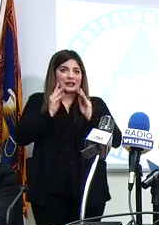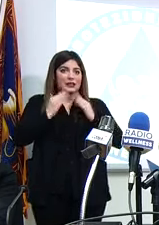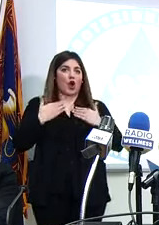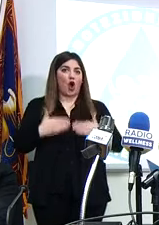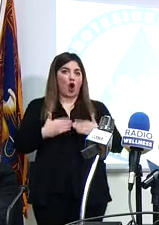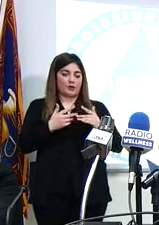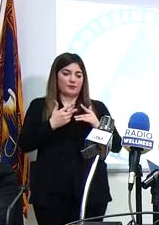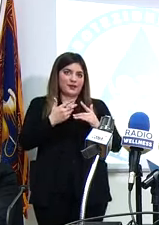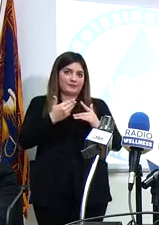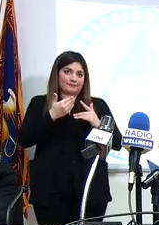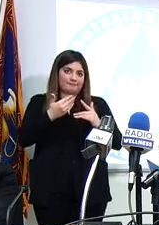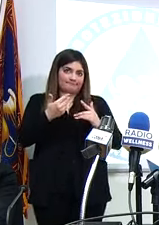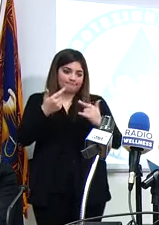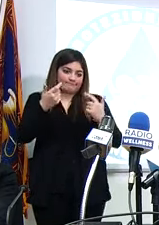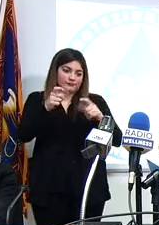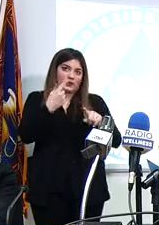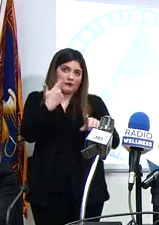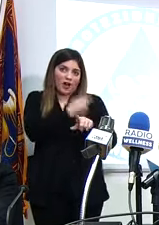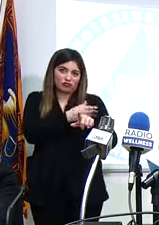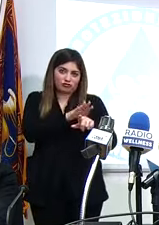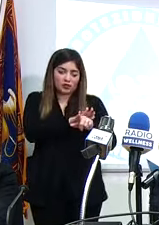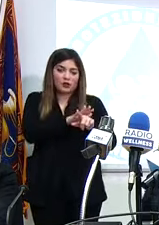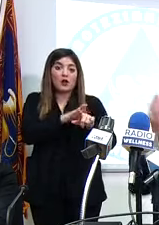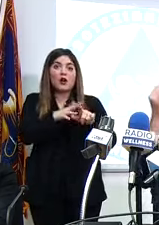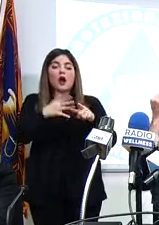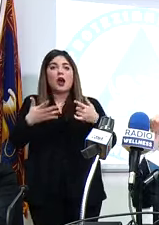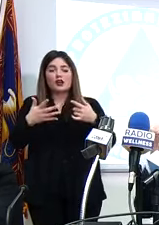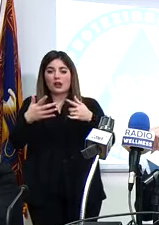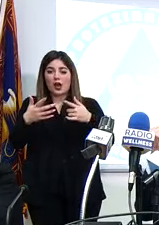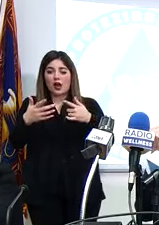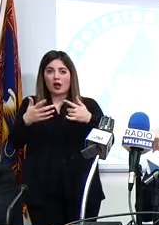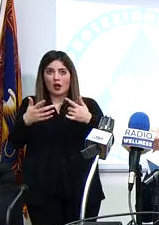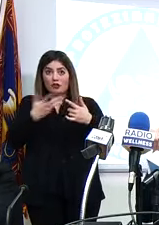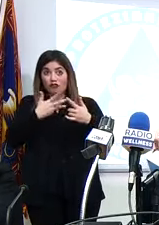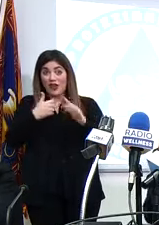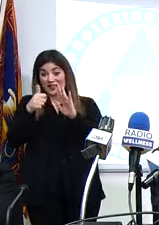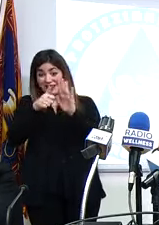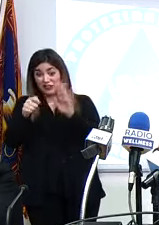vaccino. Ecco, di queste, oltre alla